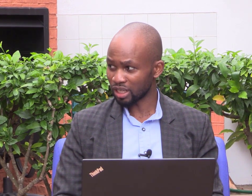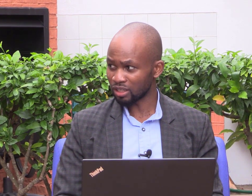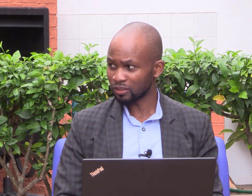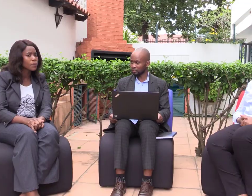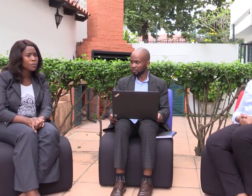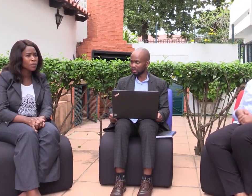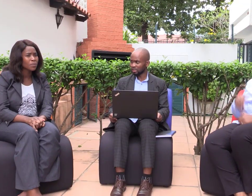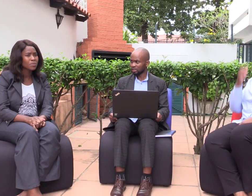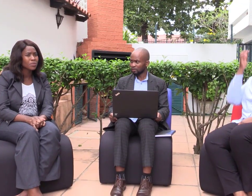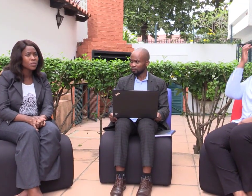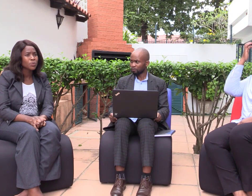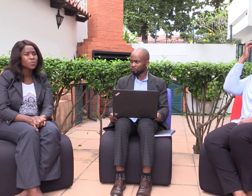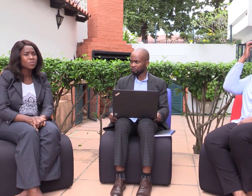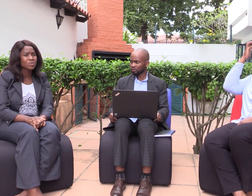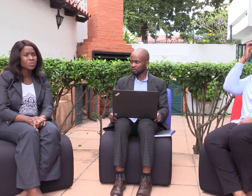secundário?